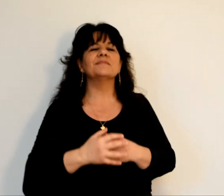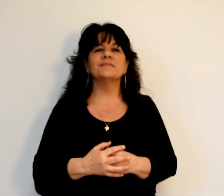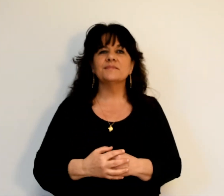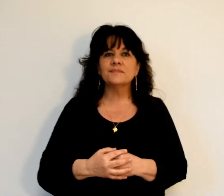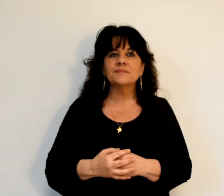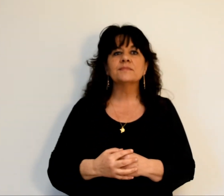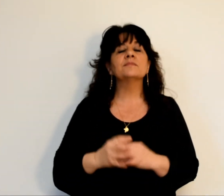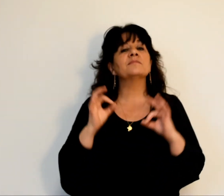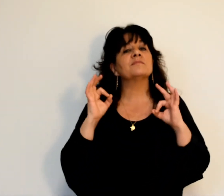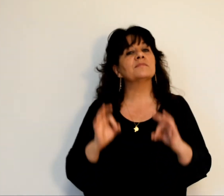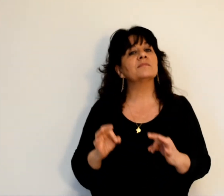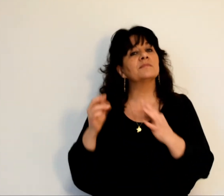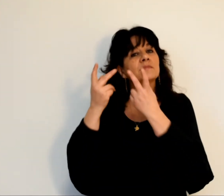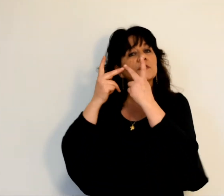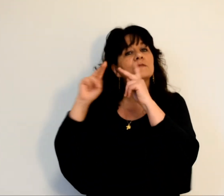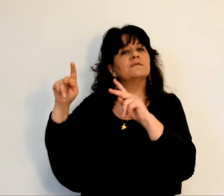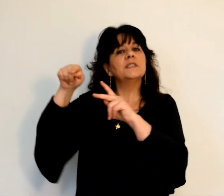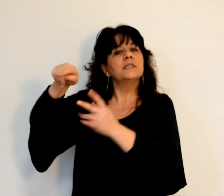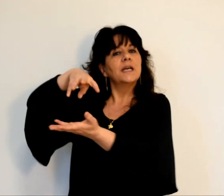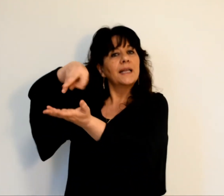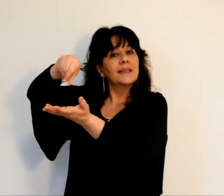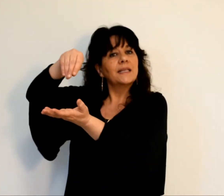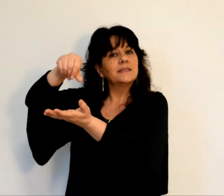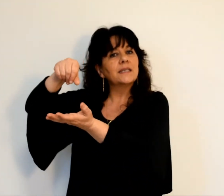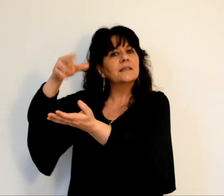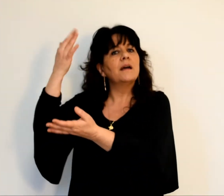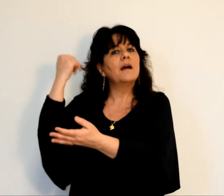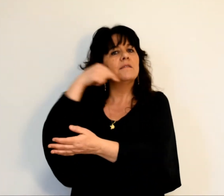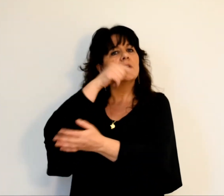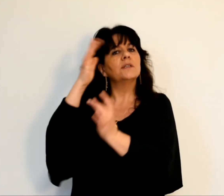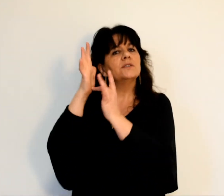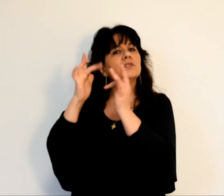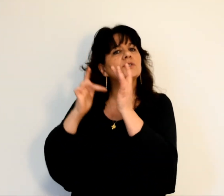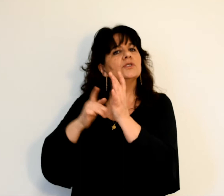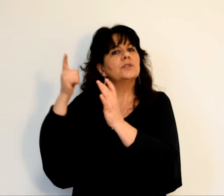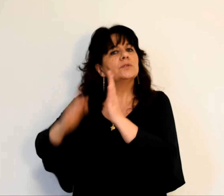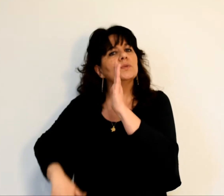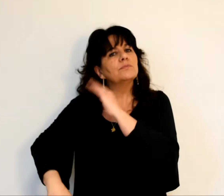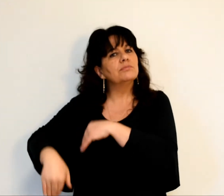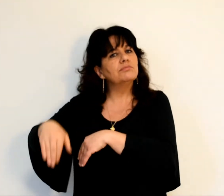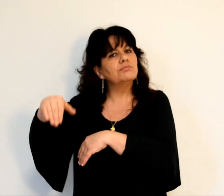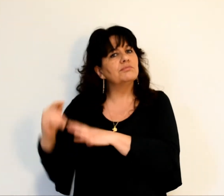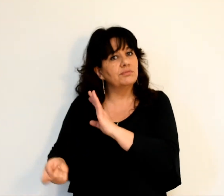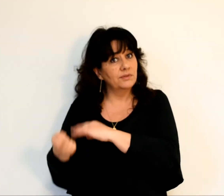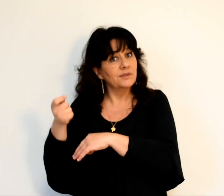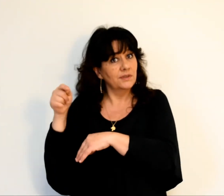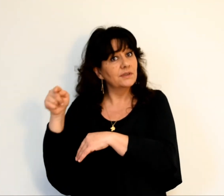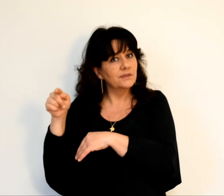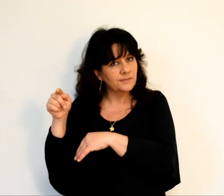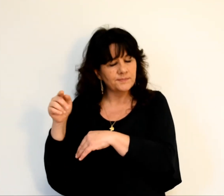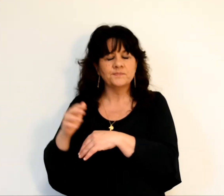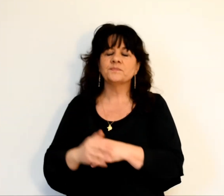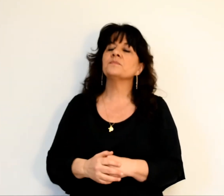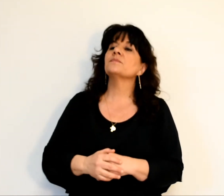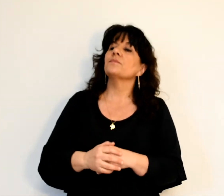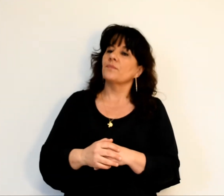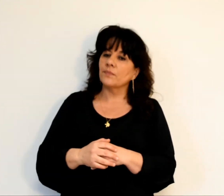Il vint à Nazareth, où il avait été élevé. Selon son habitude, il entra